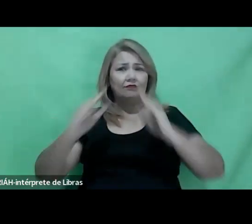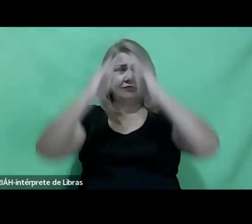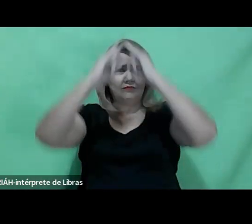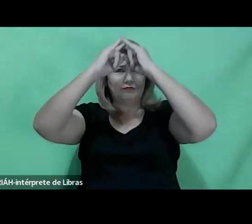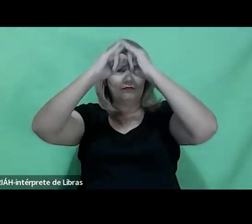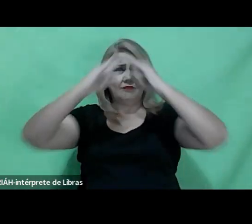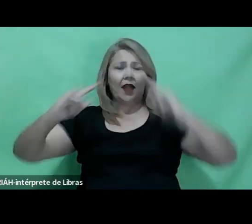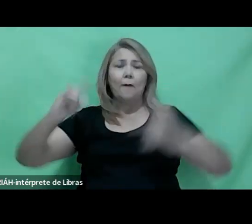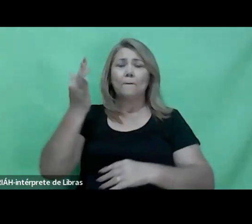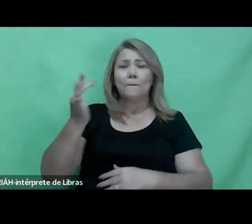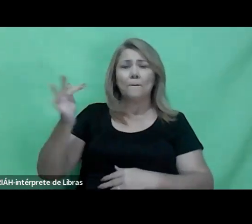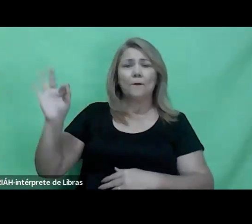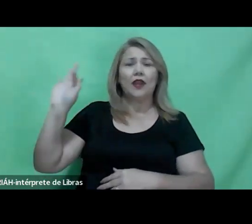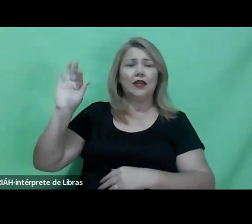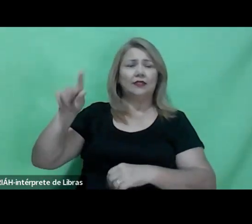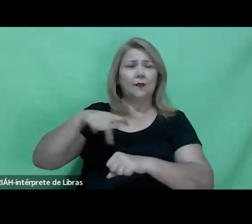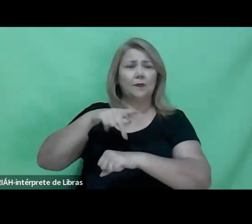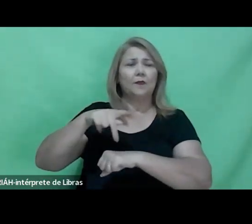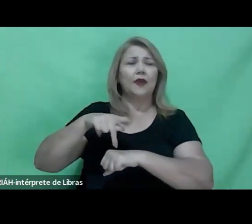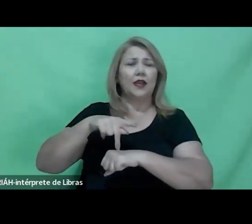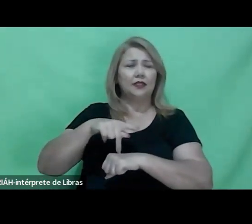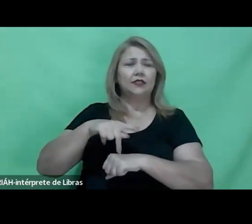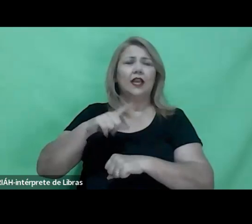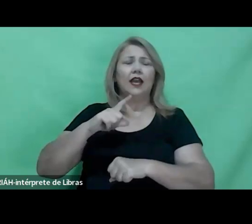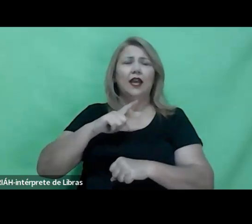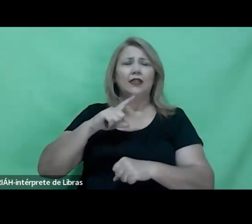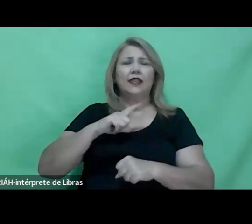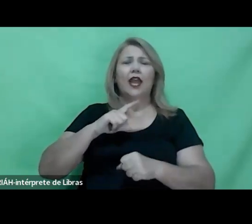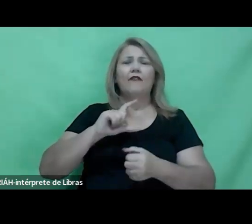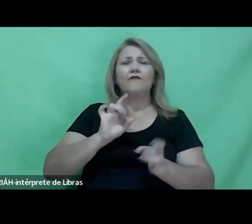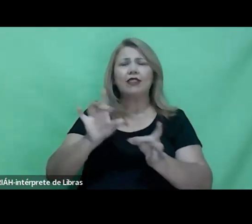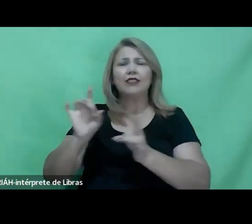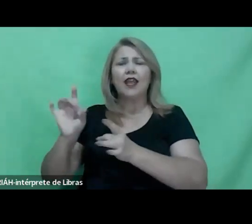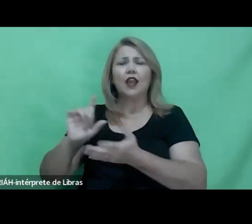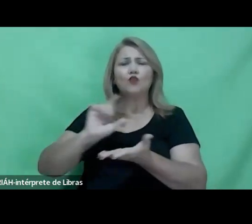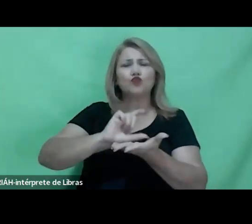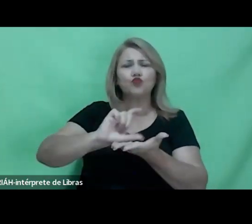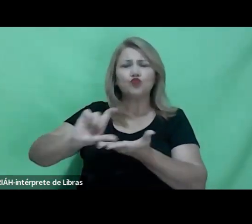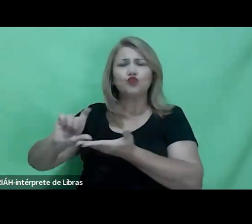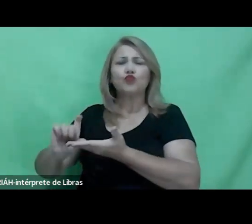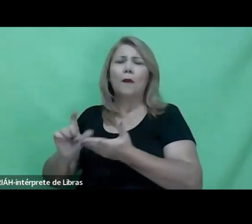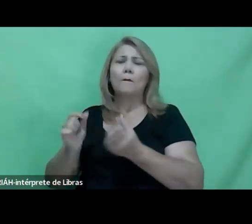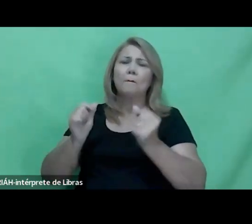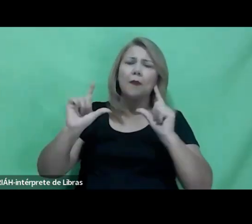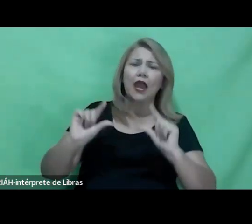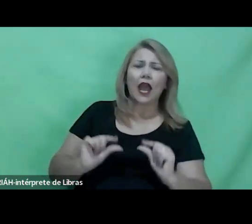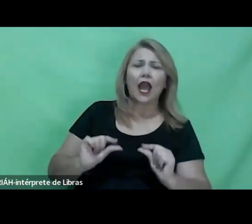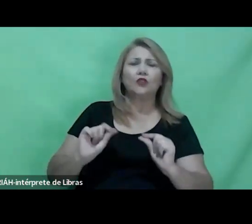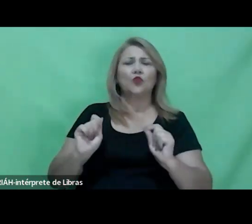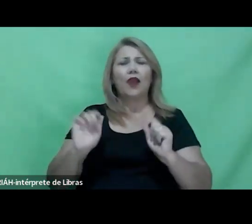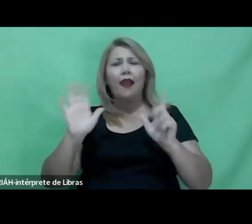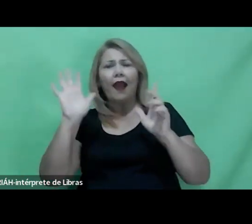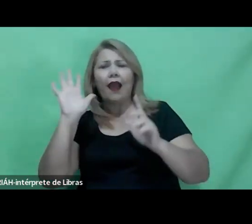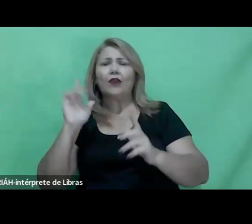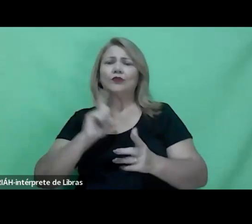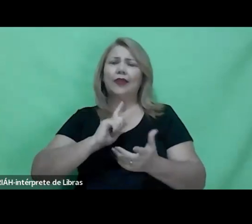venden modelitos de la Torre formas pequeñitas unas más grandes otas más económicas uno los vende a un precio otro los vende